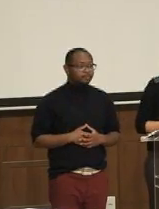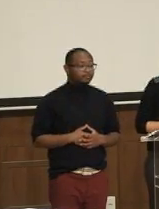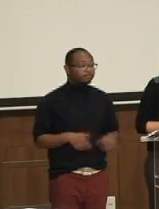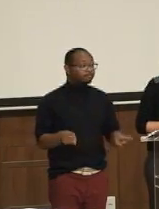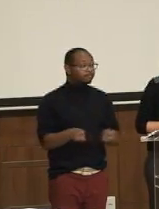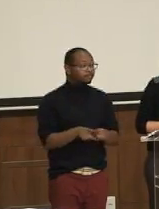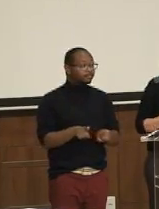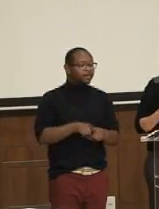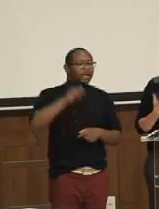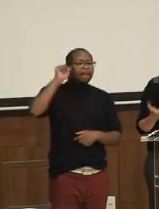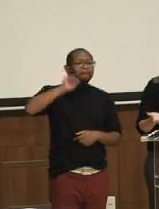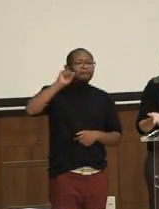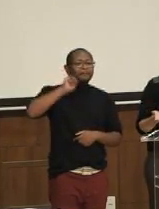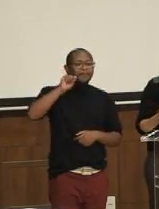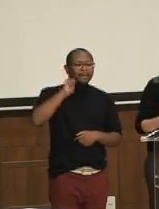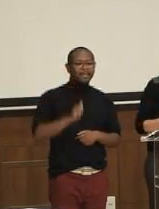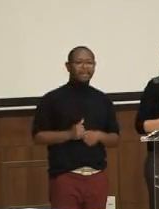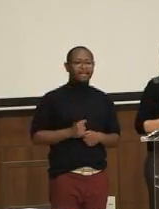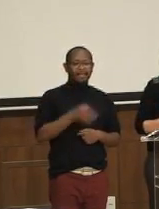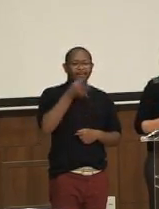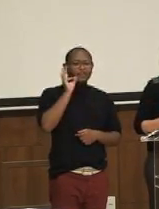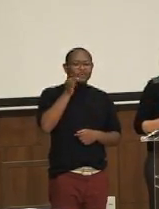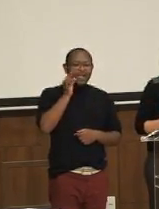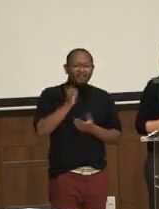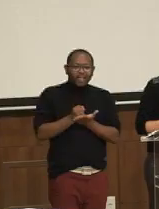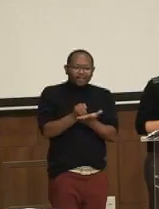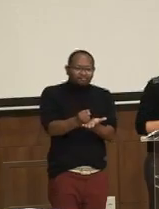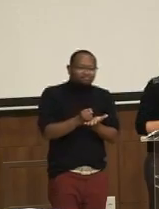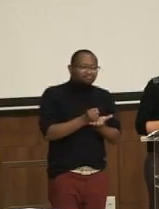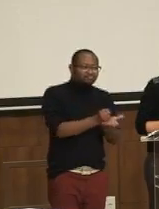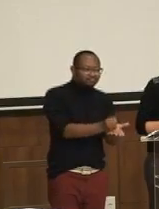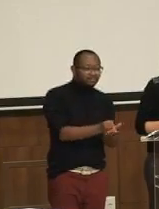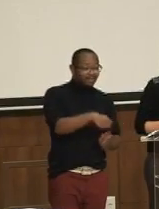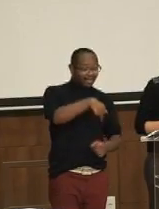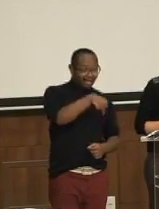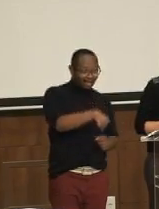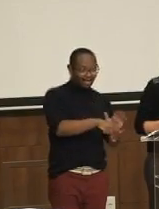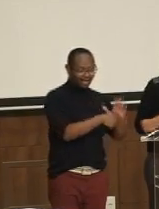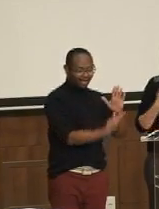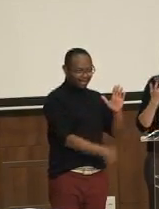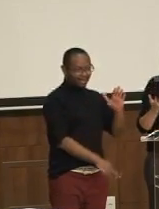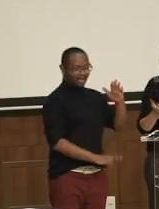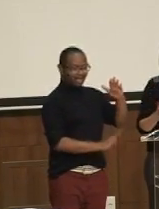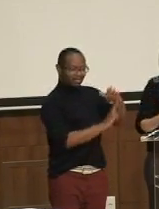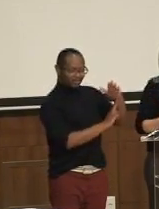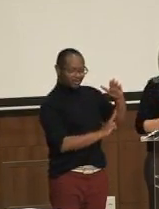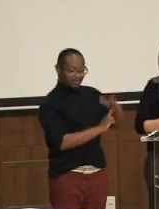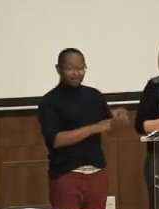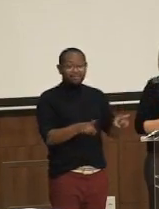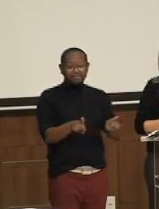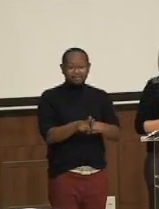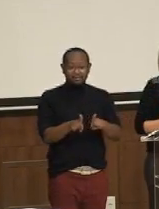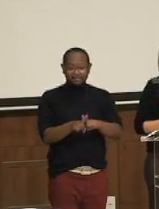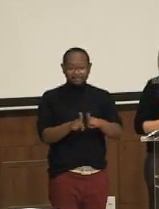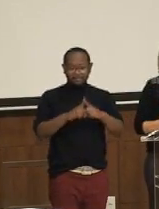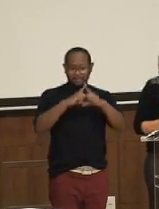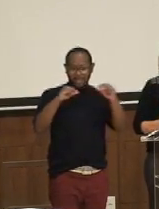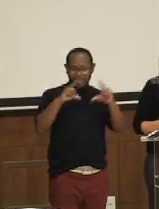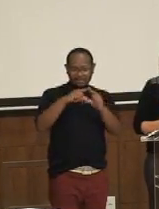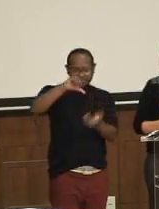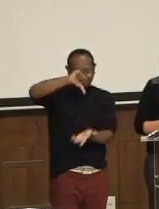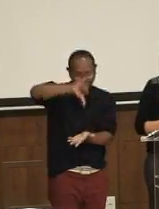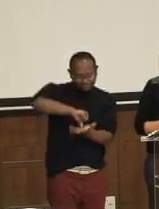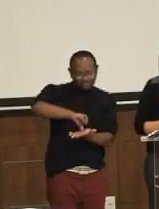As meninas da Copa, tanto do Campus Brasília quanto da reitoria, né, que no Campus Brasília elas sempre nos atendem, e